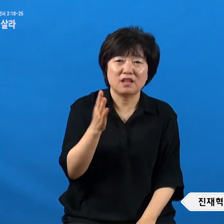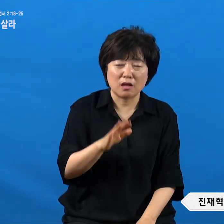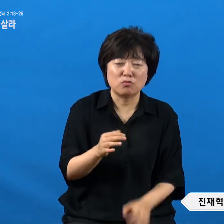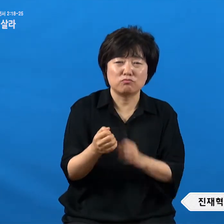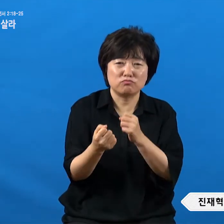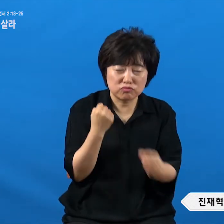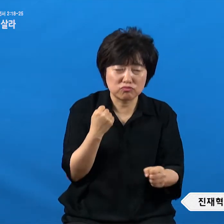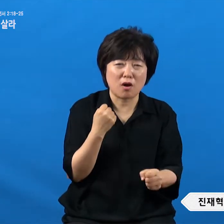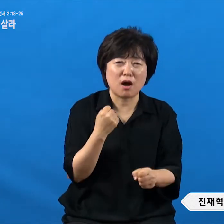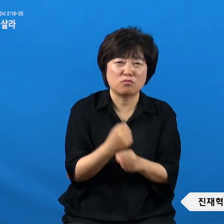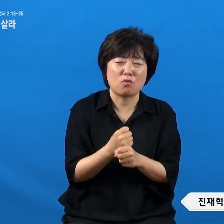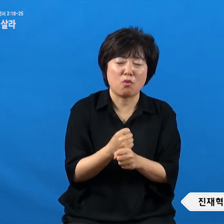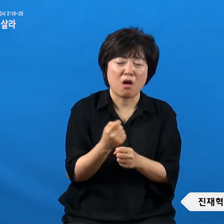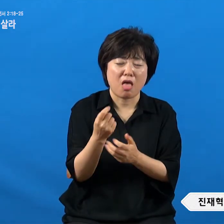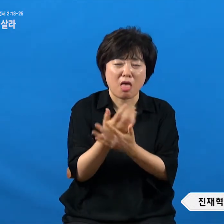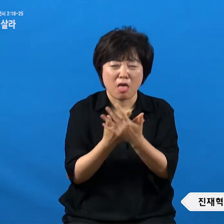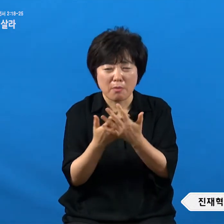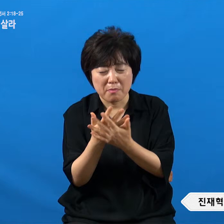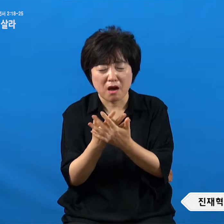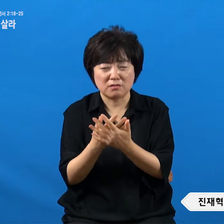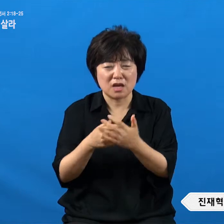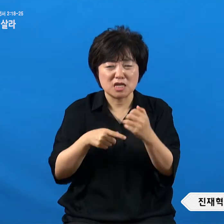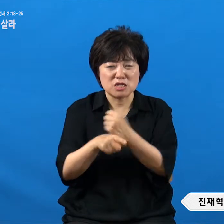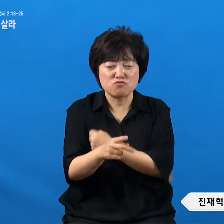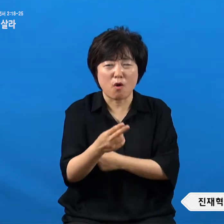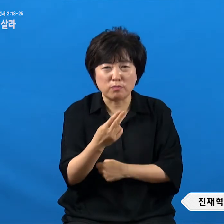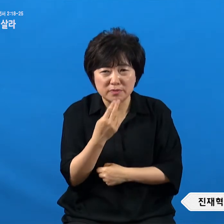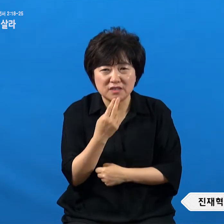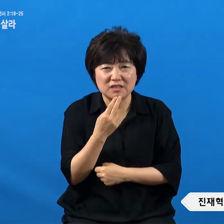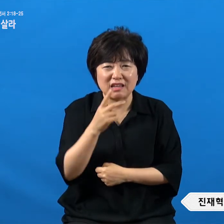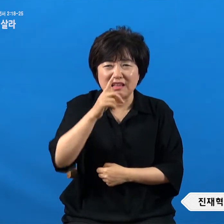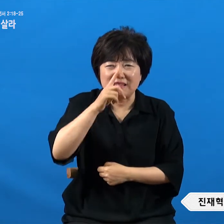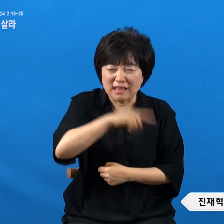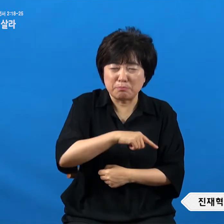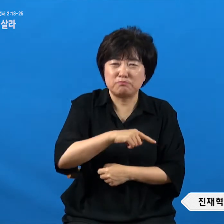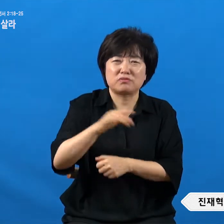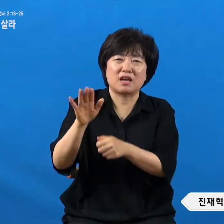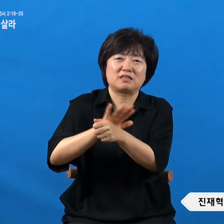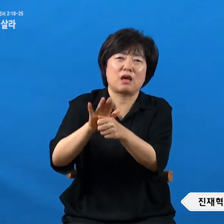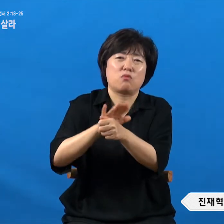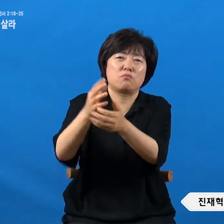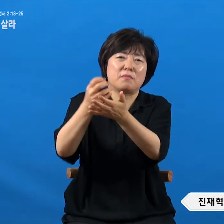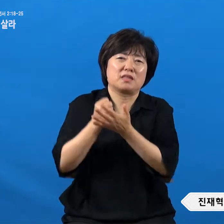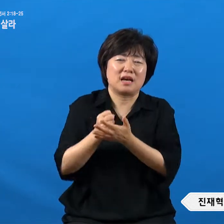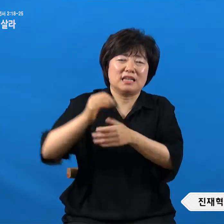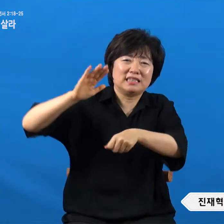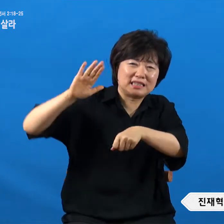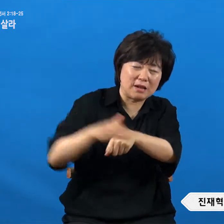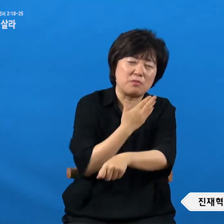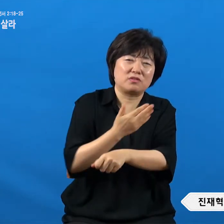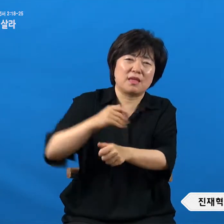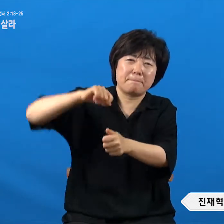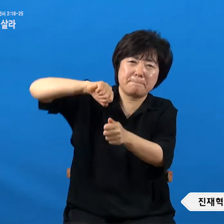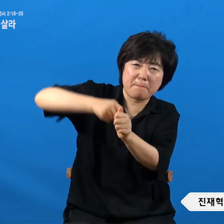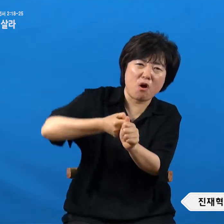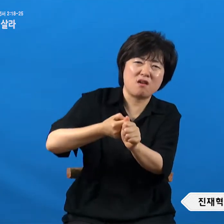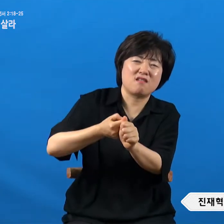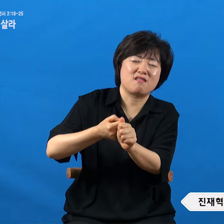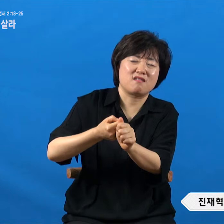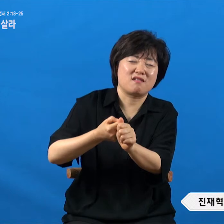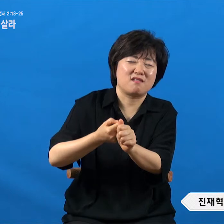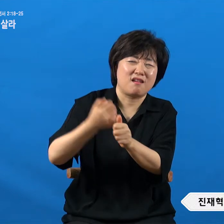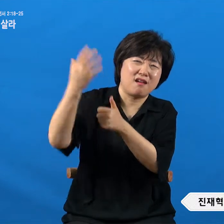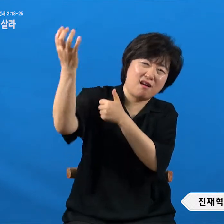없음에도 불구하고 애매하게 이유 없이 나쁜 대우를, 잘못된 처벌을,